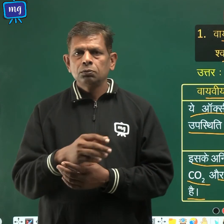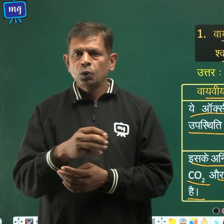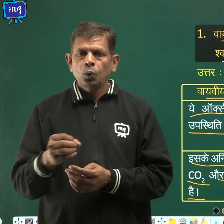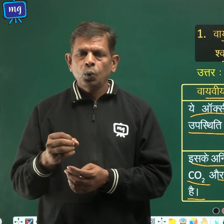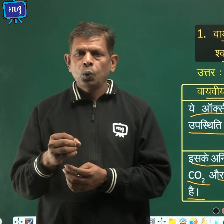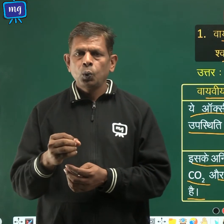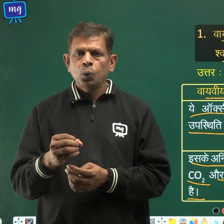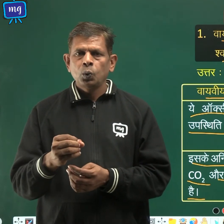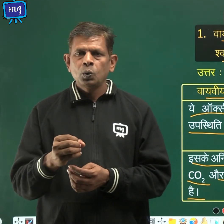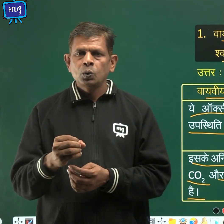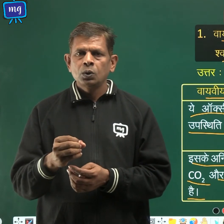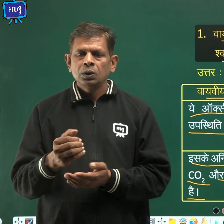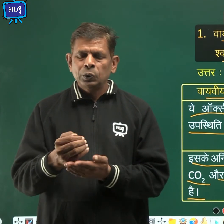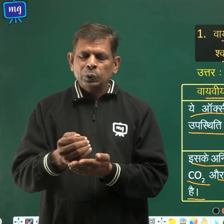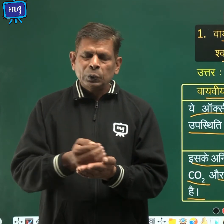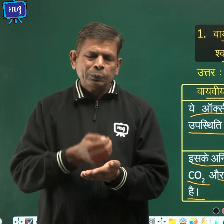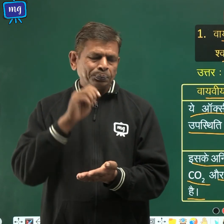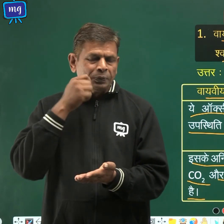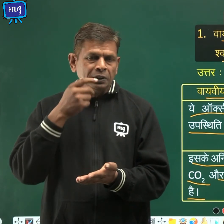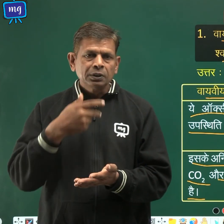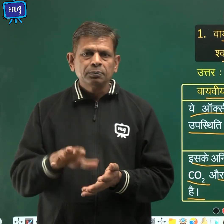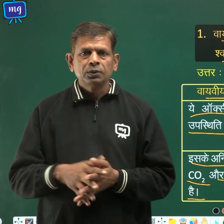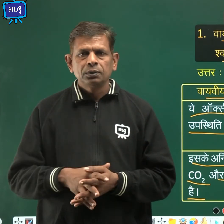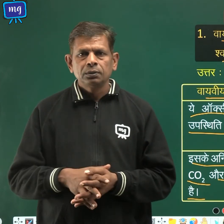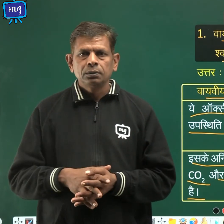और लैक्टिक अम्ल होते हैं,